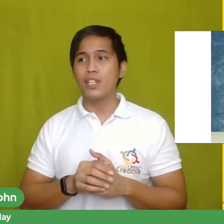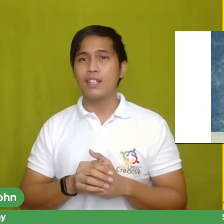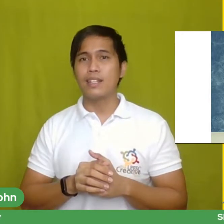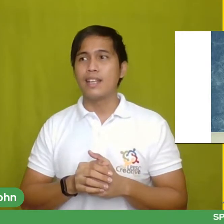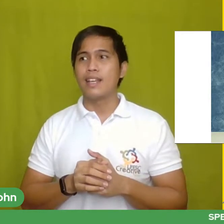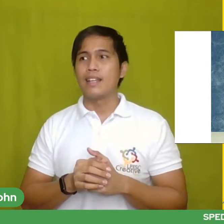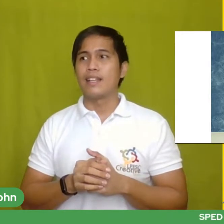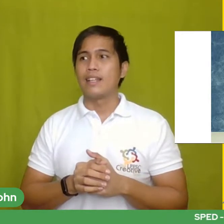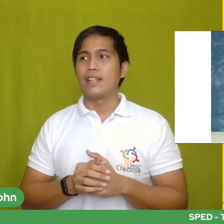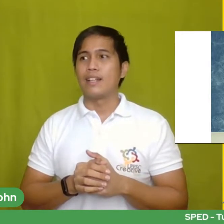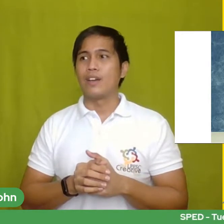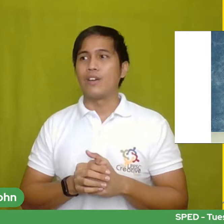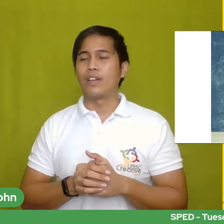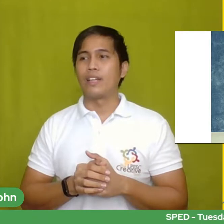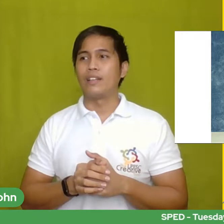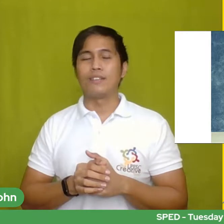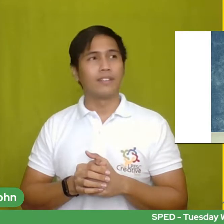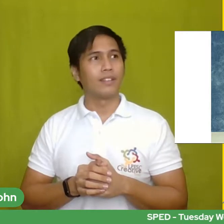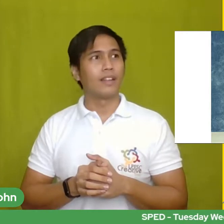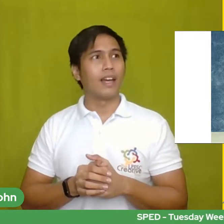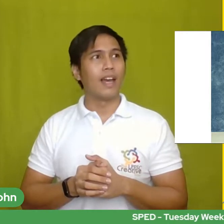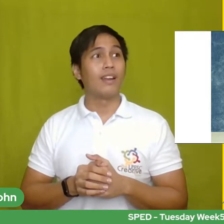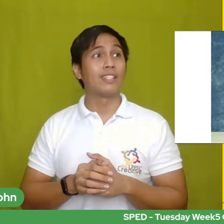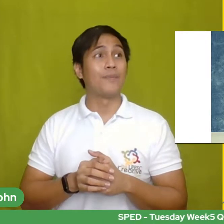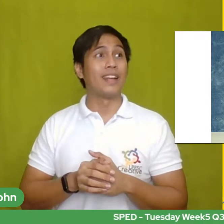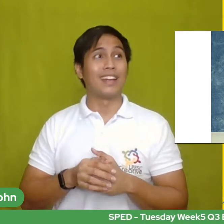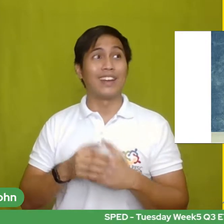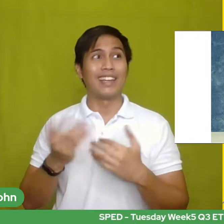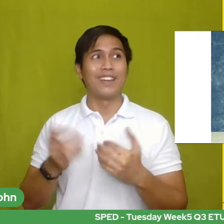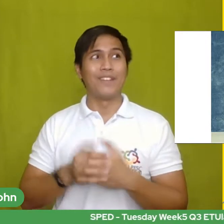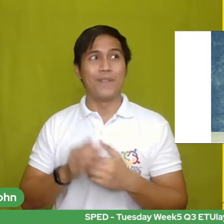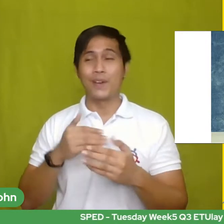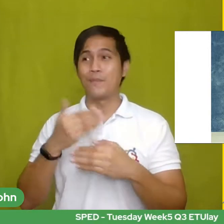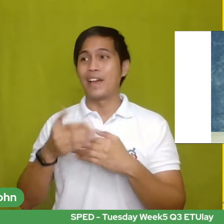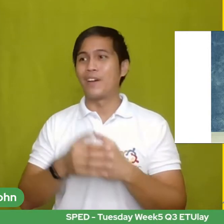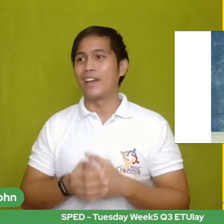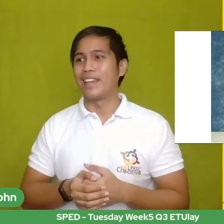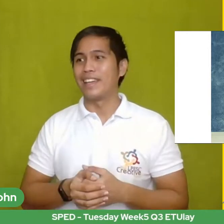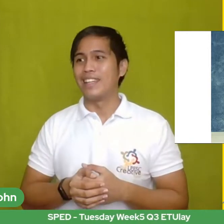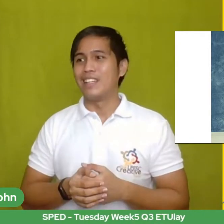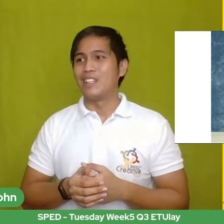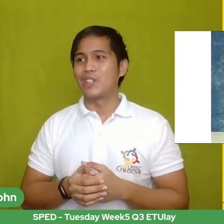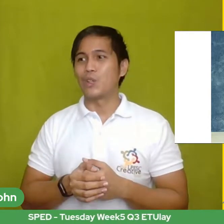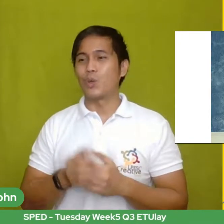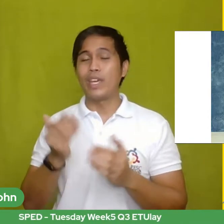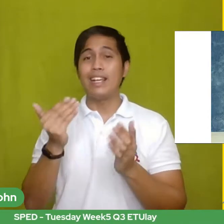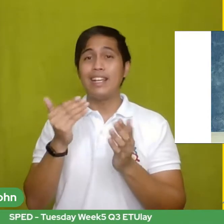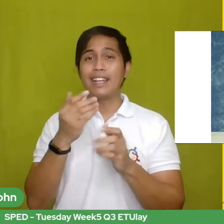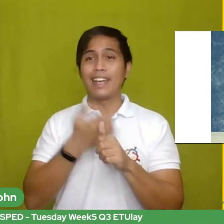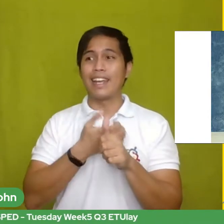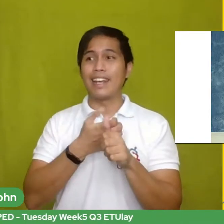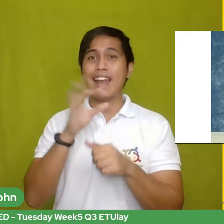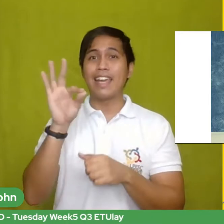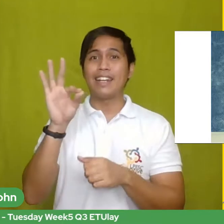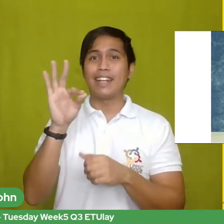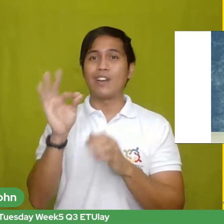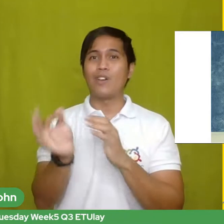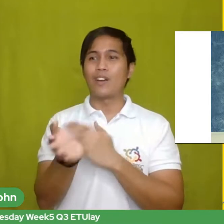intermediate. Okay. Alas na pala. Okay. Meron pa. Okay. So, tuwing 9 o'clock